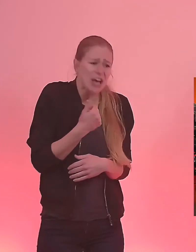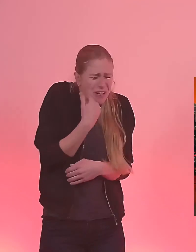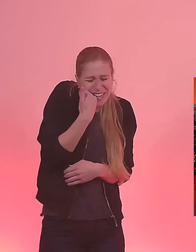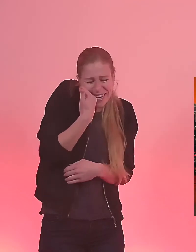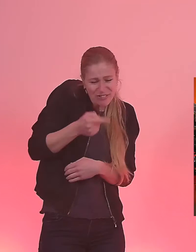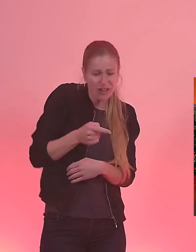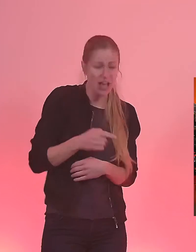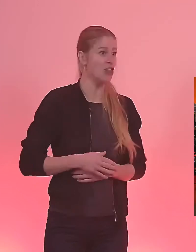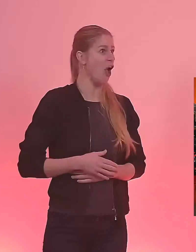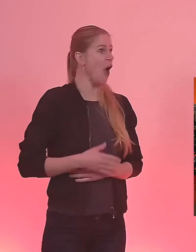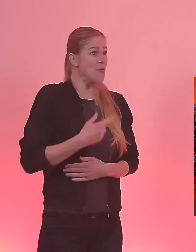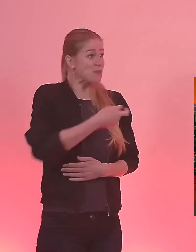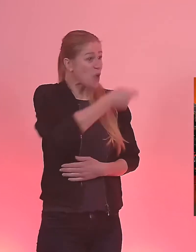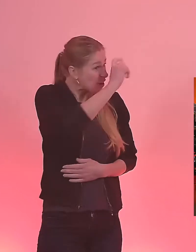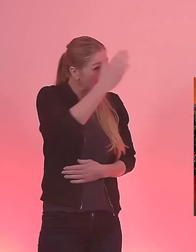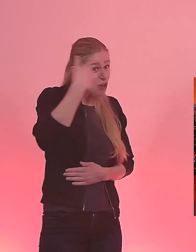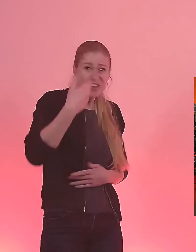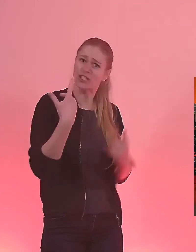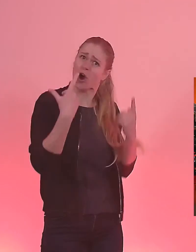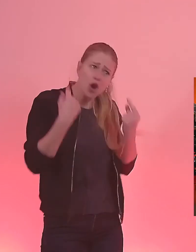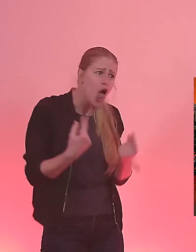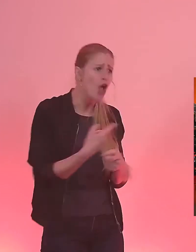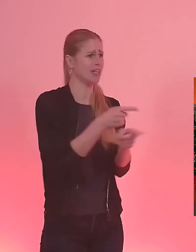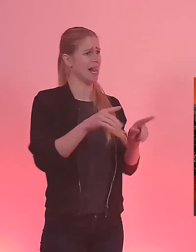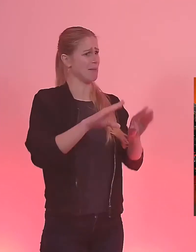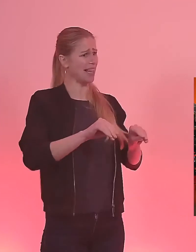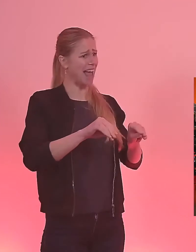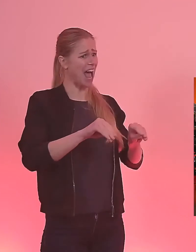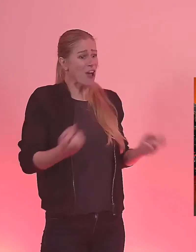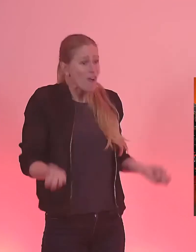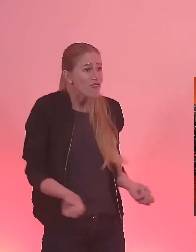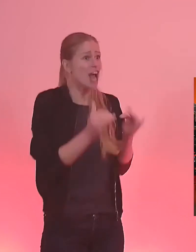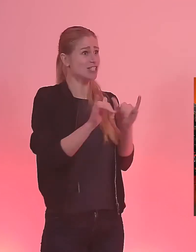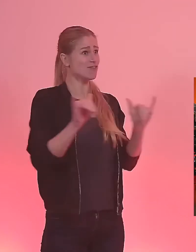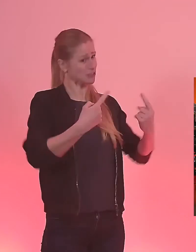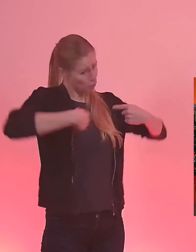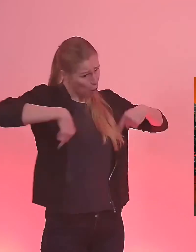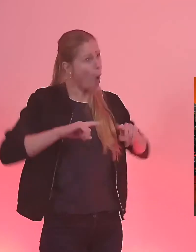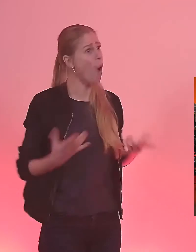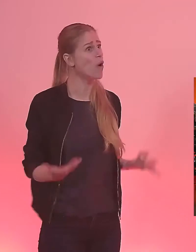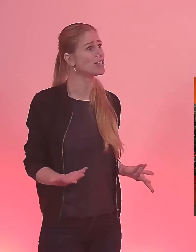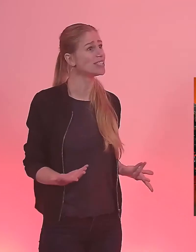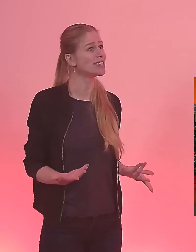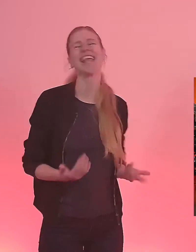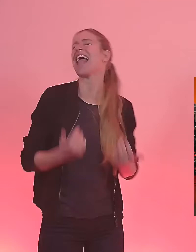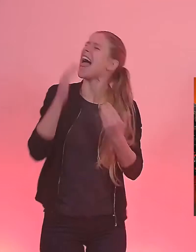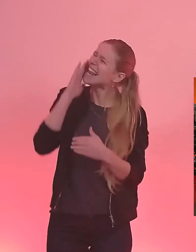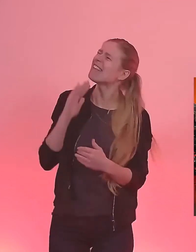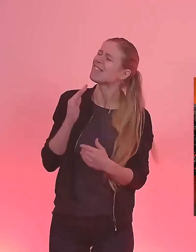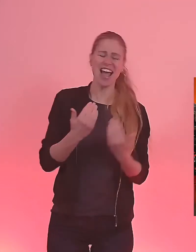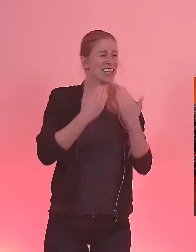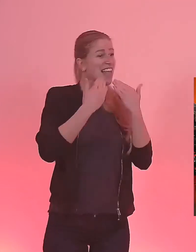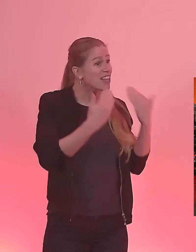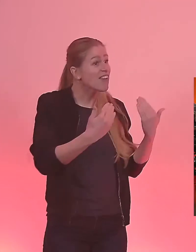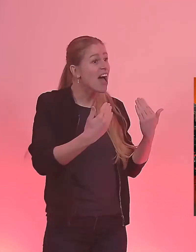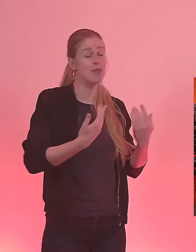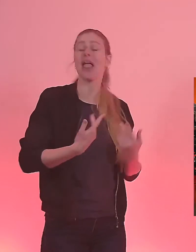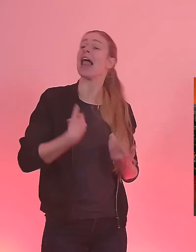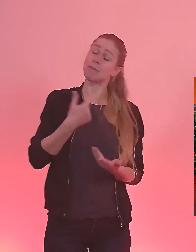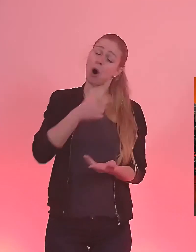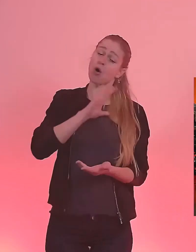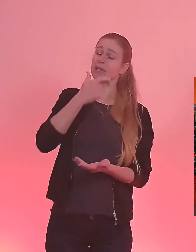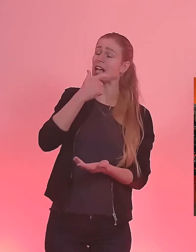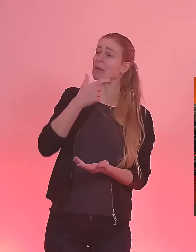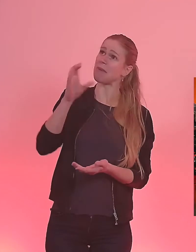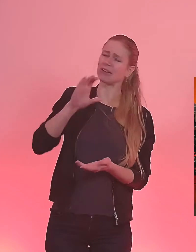zo leuk wat jullie hebben gedaan. Gewoon een verrassingsfeestje voor ons. Ja, leuk, hè? Lief, dank leuk in jou. En wat beschuit met muisjes? Ja, ik heb nou wel een